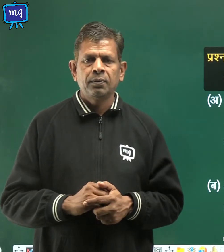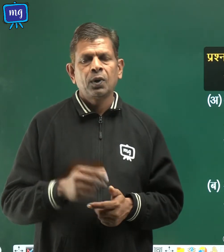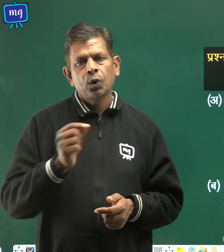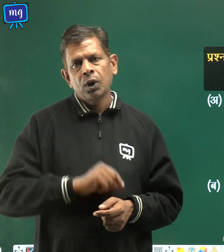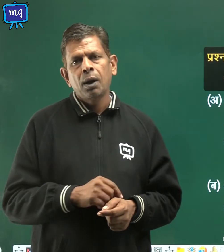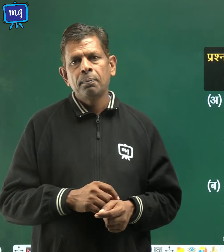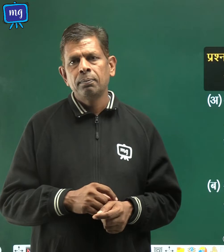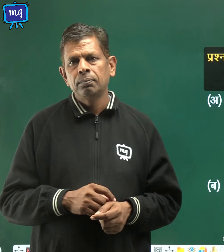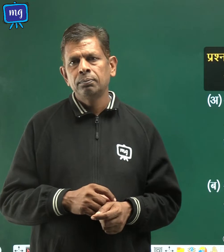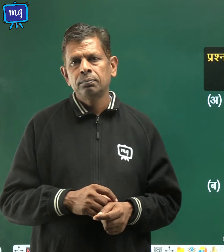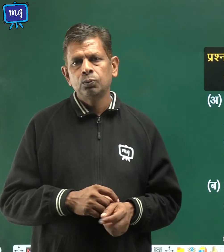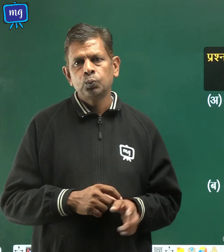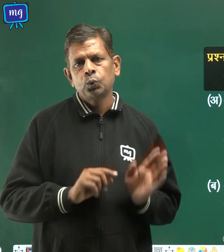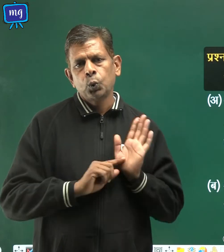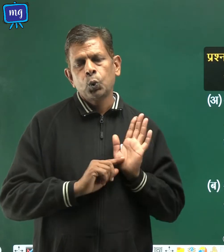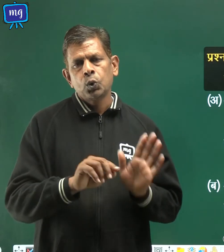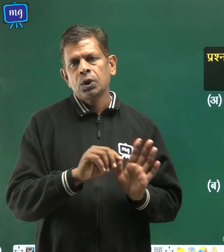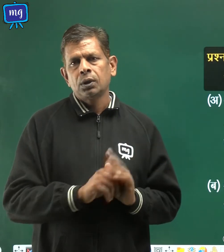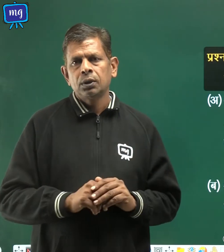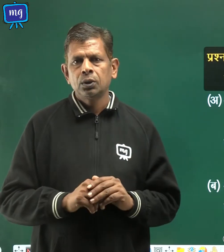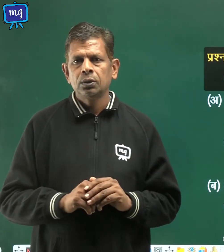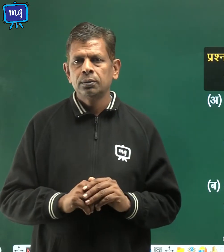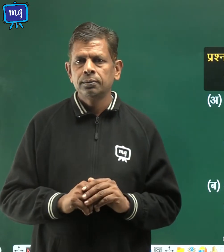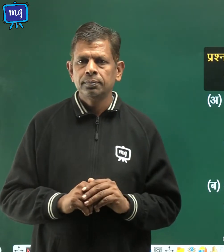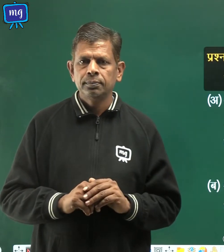यहाँ लिखेंगे सूचक।